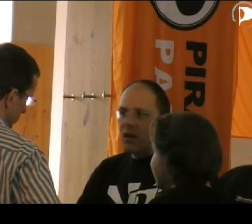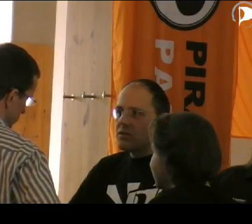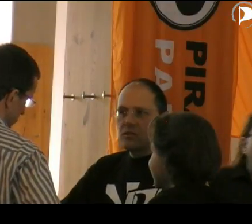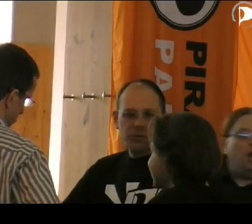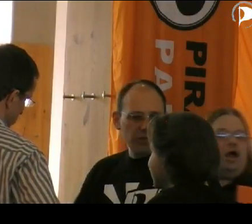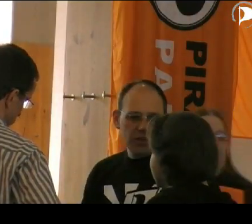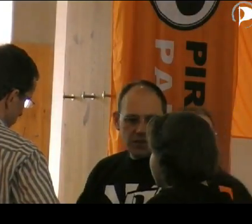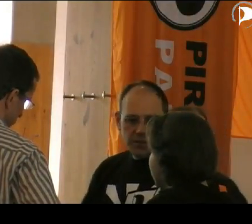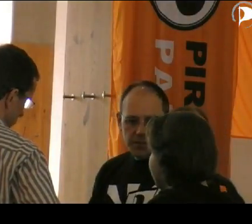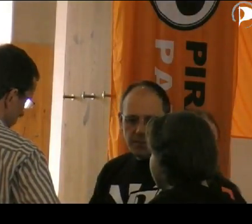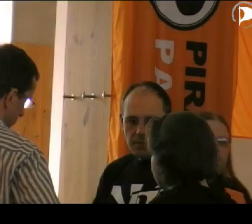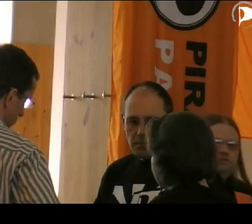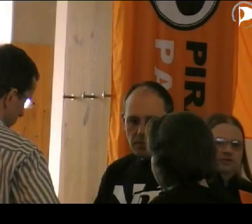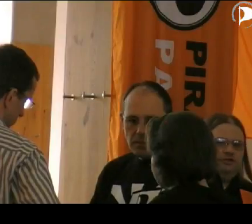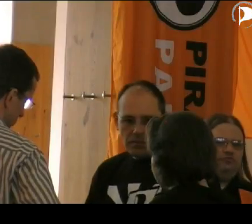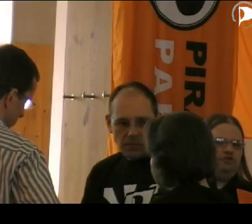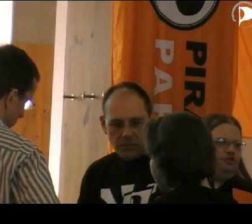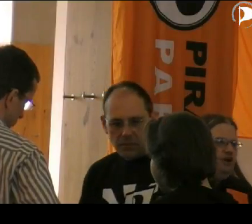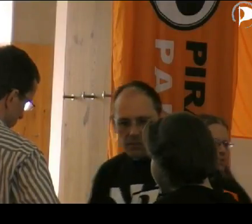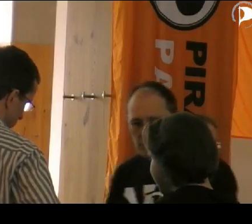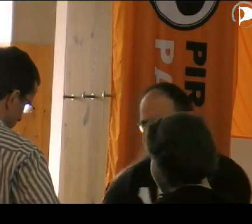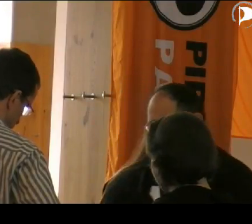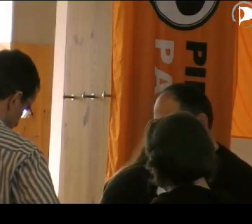er hat mich wohl fragen